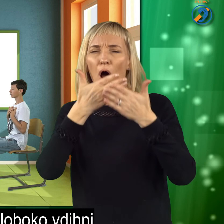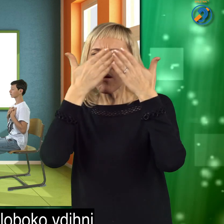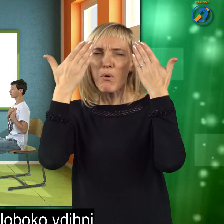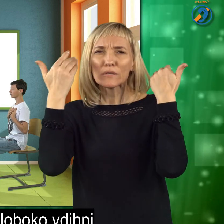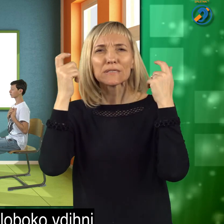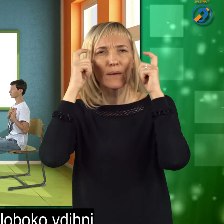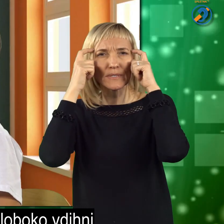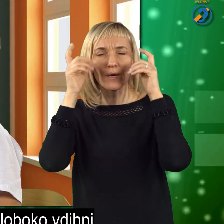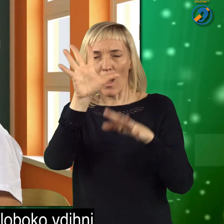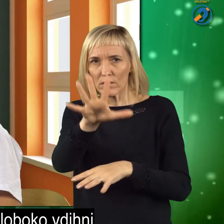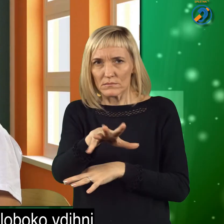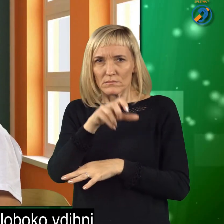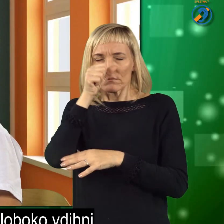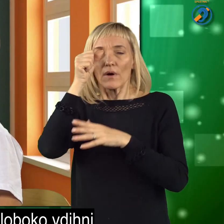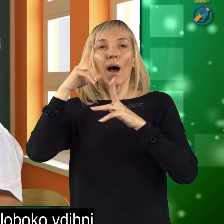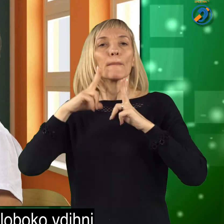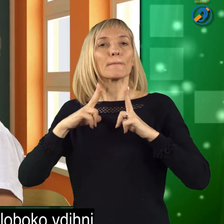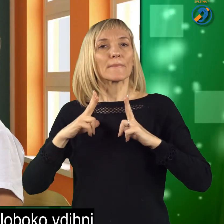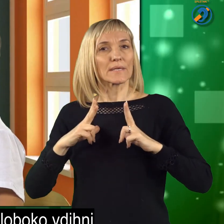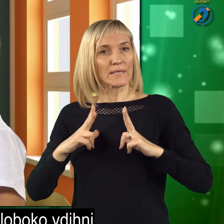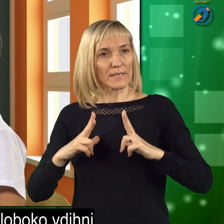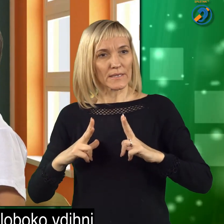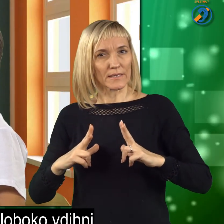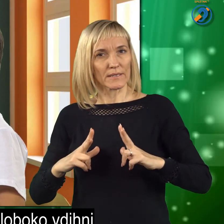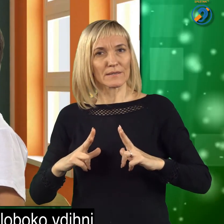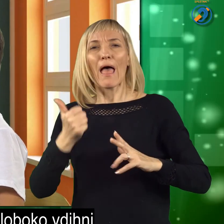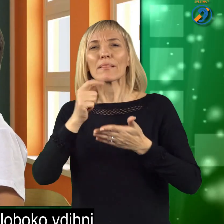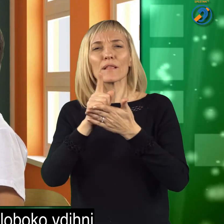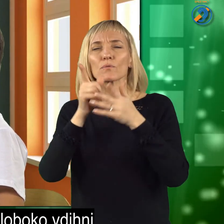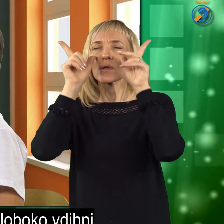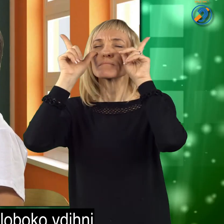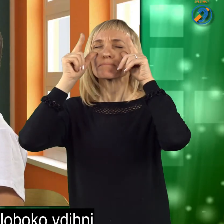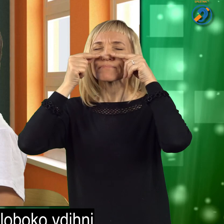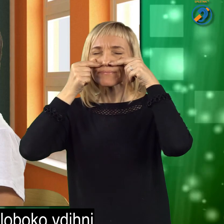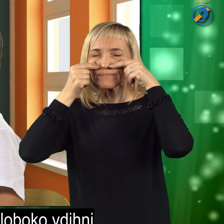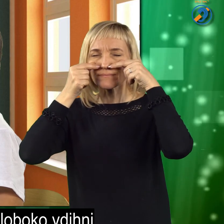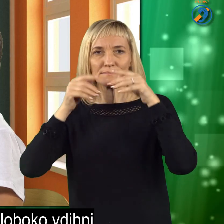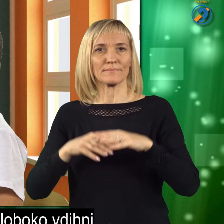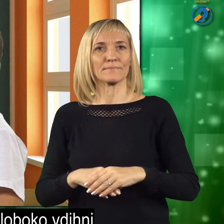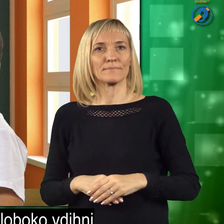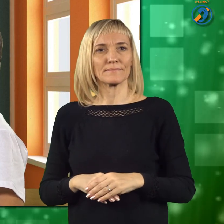Globoko vdihni mir, za hip zapri oči.